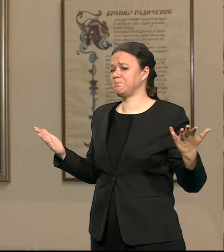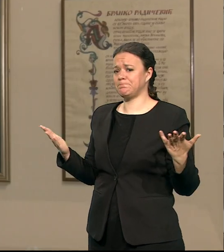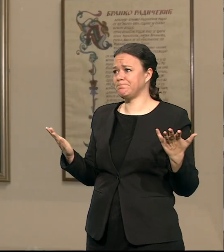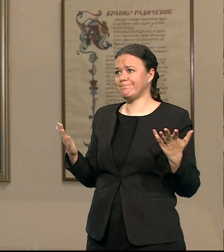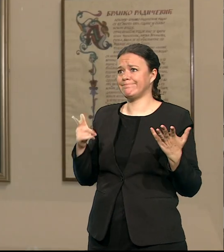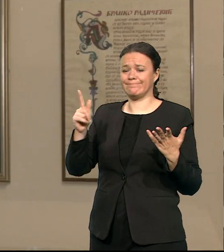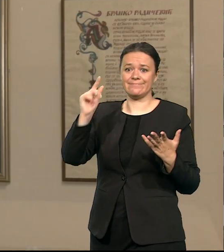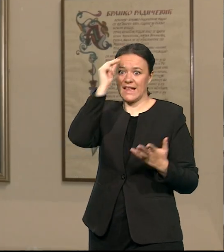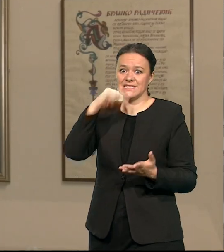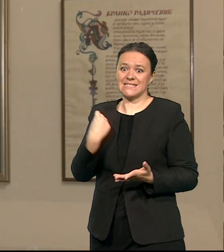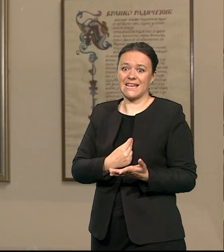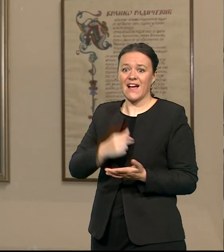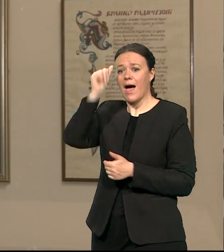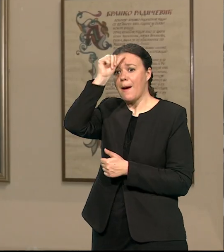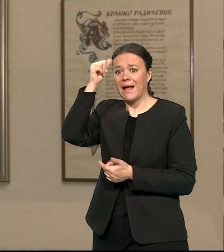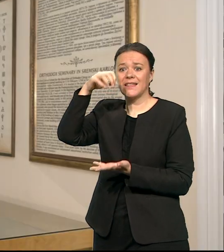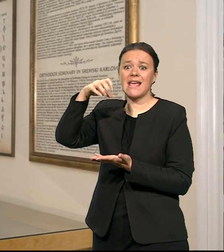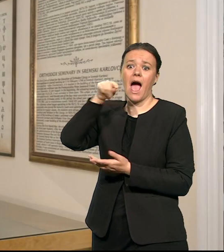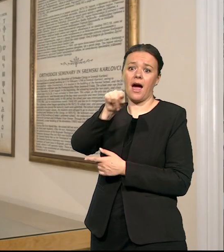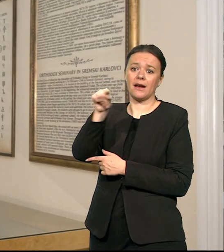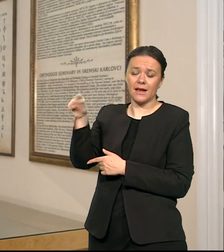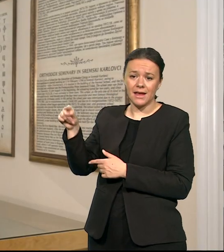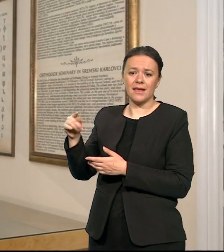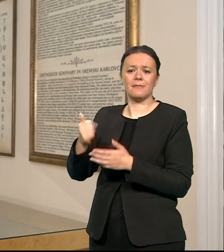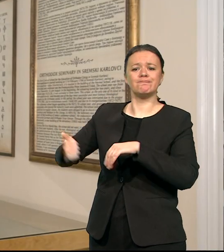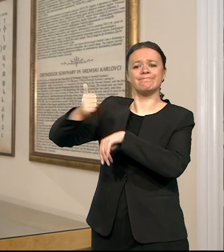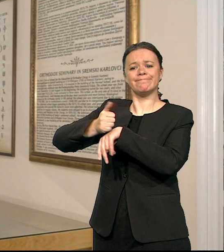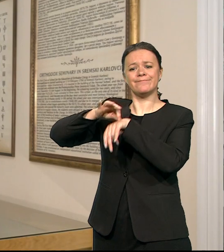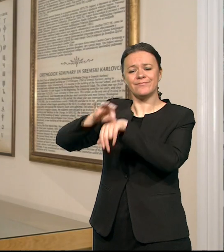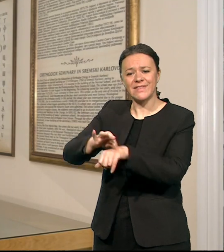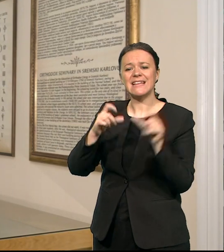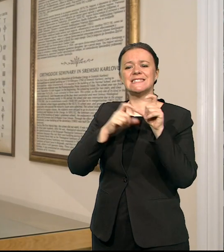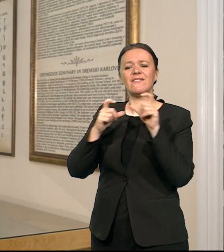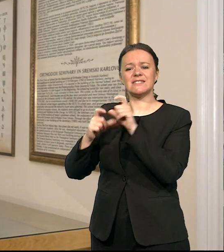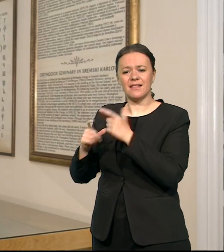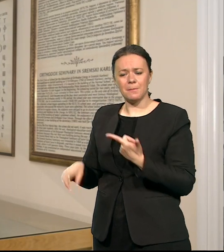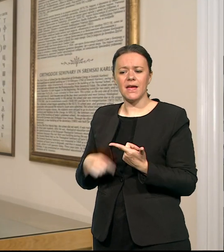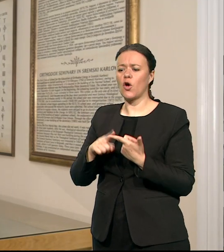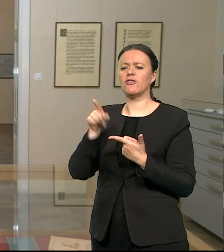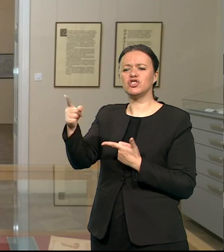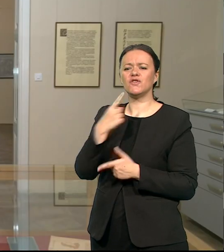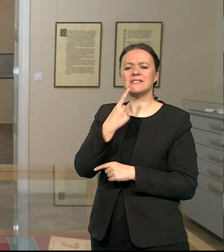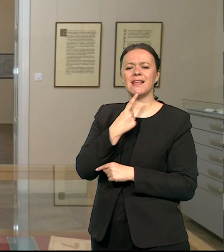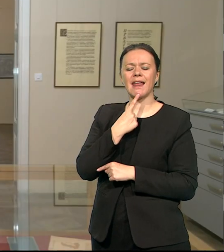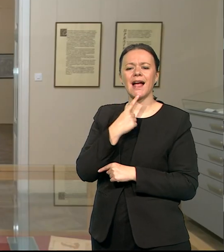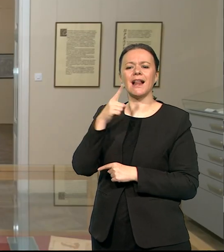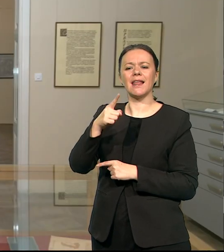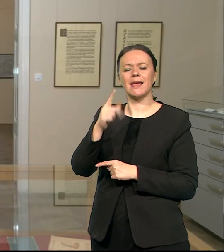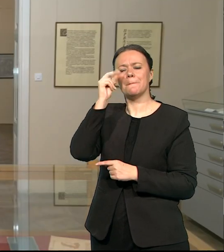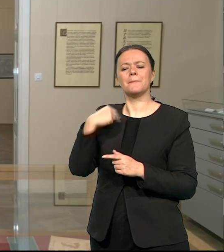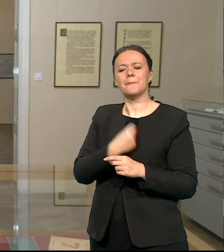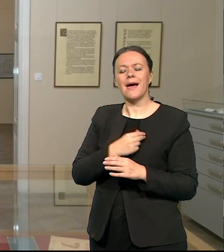crkvene velikodostojnike, patrijarhe, mitropolite Stevana Stratimirovića, vi ste pomenuli mitropolita,